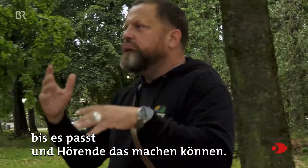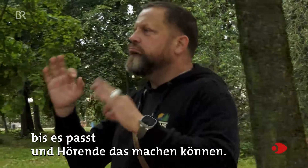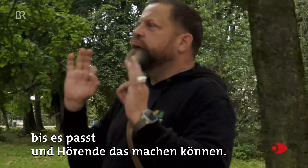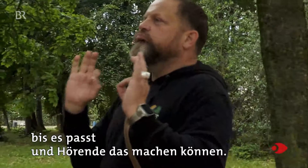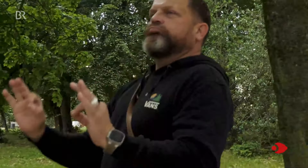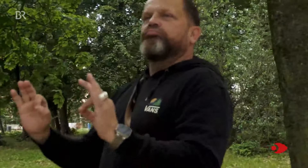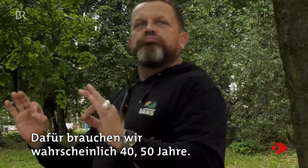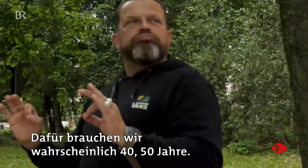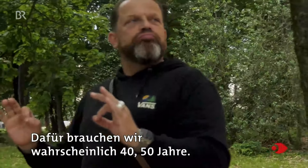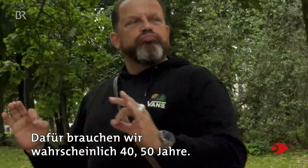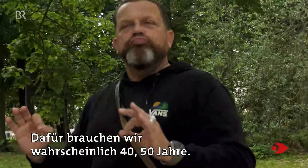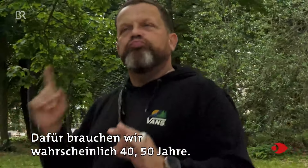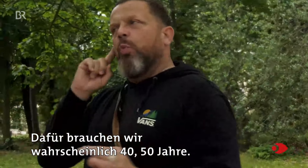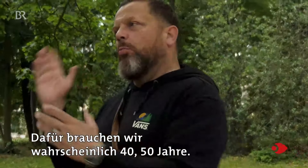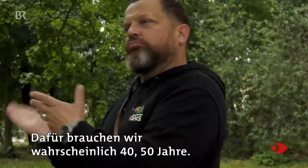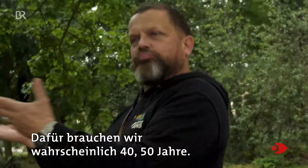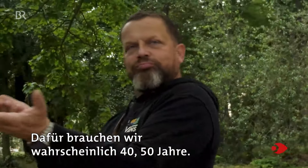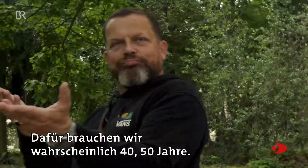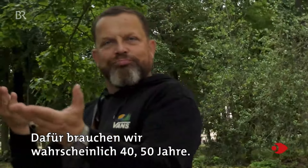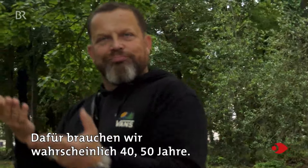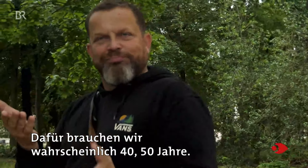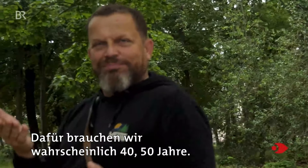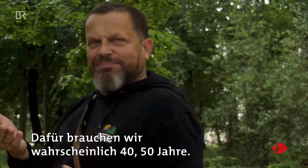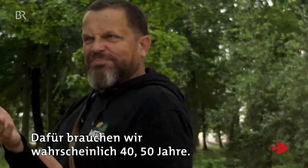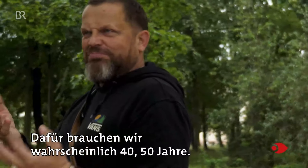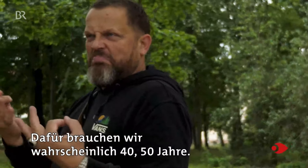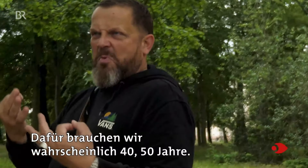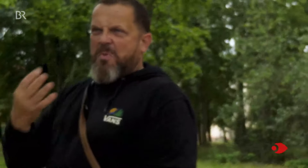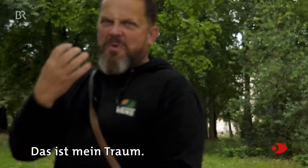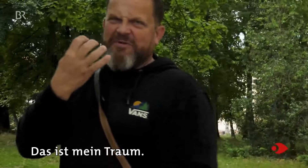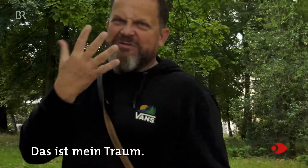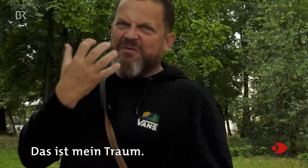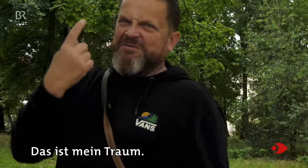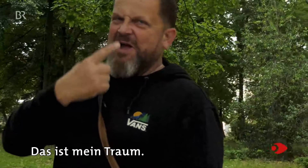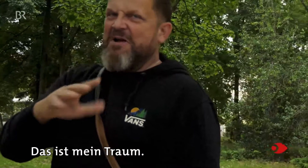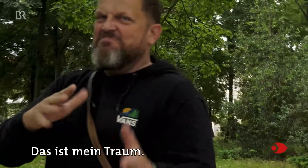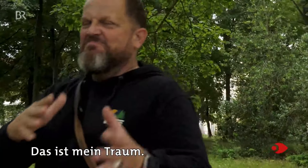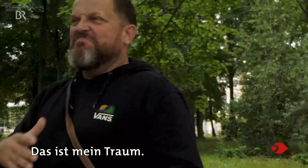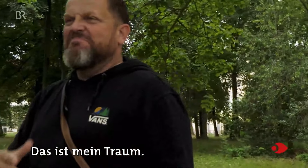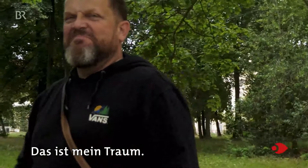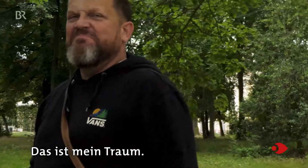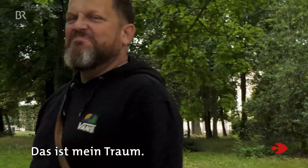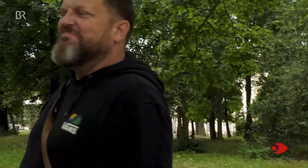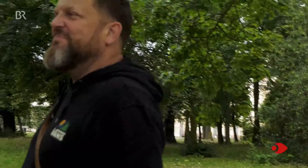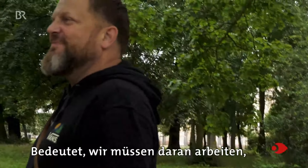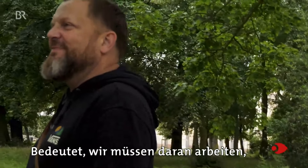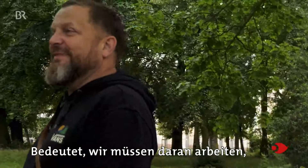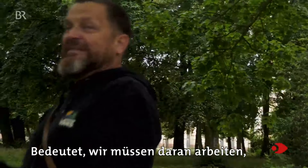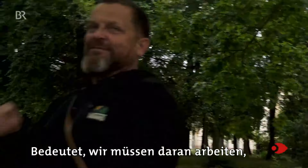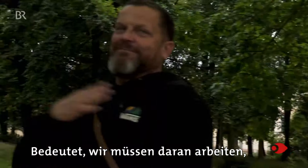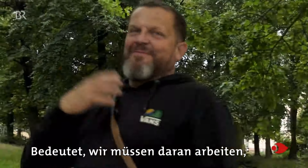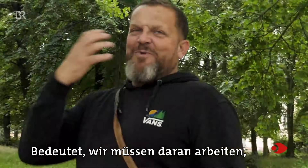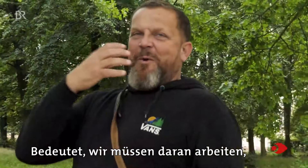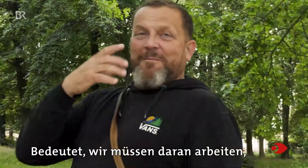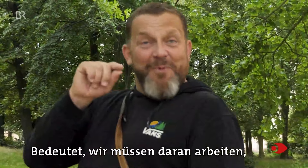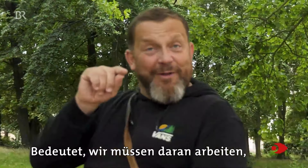können. Dafür brauchen wir wahrscheinlich 40, 50 Jahre. Das ist mein Traum. Bedeutet, wir müssen daran